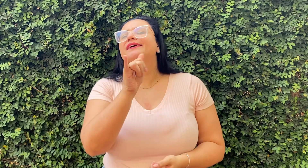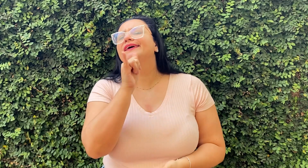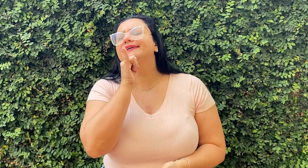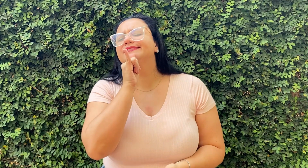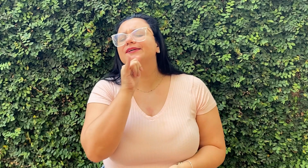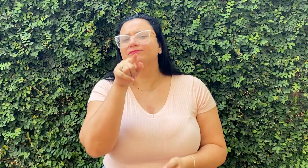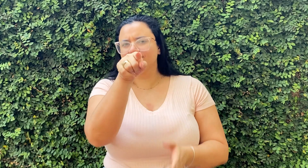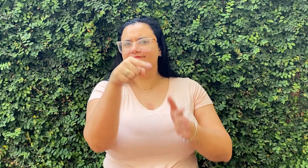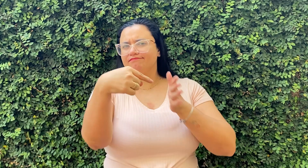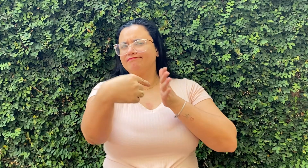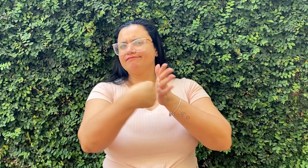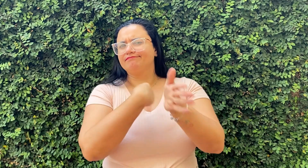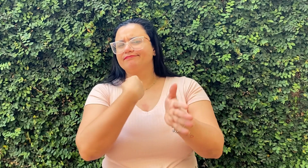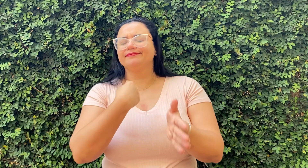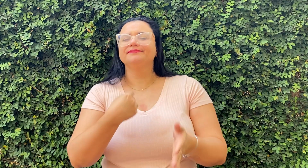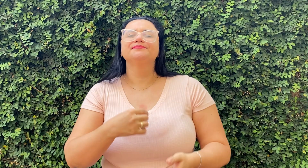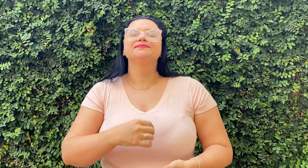Exemplo, se você me pergunta,